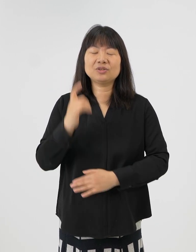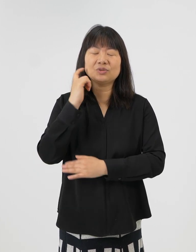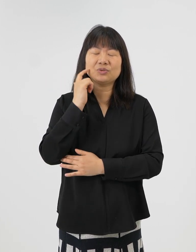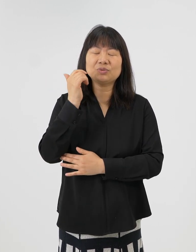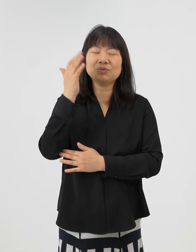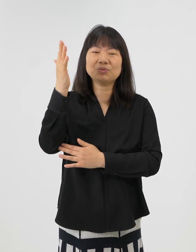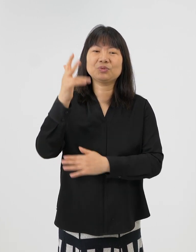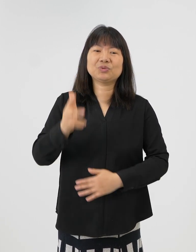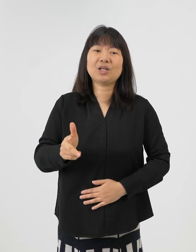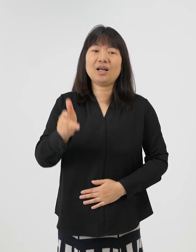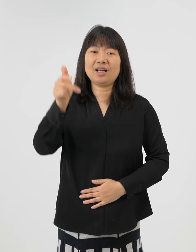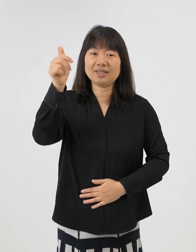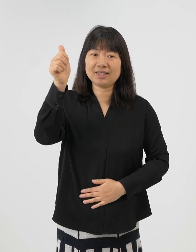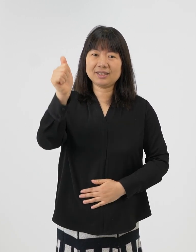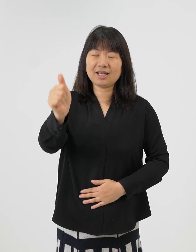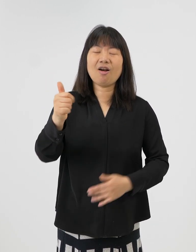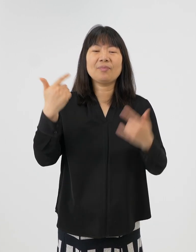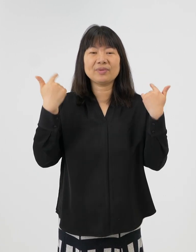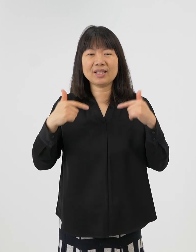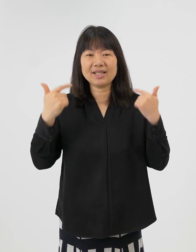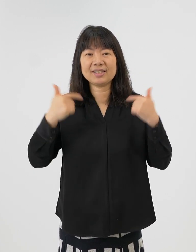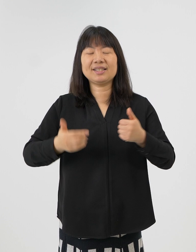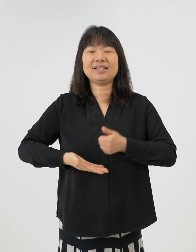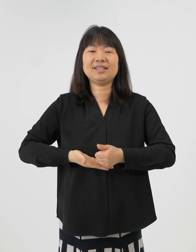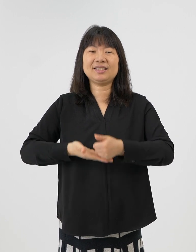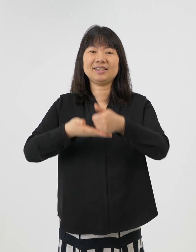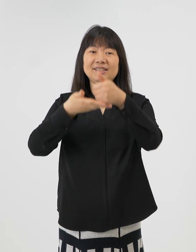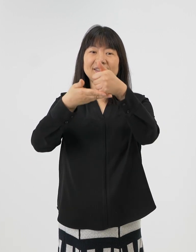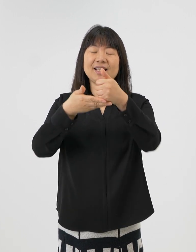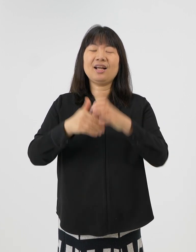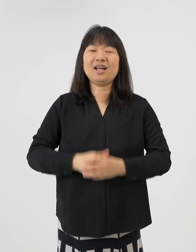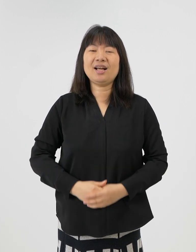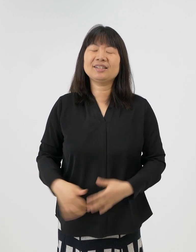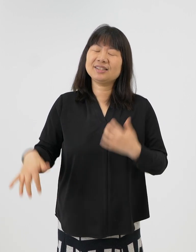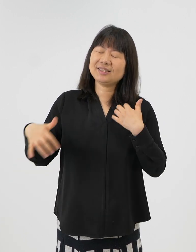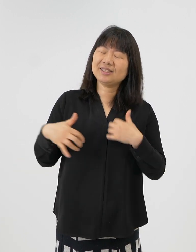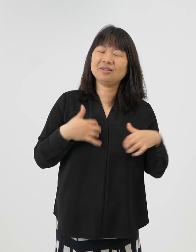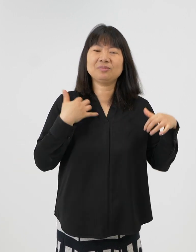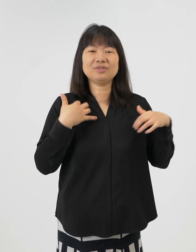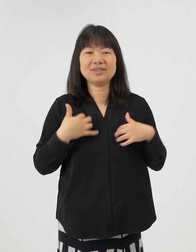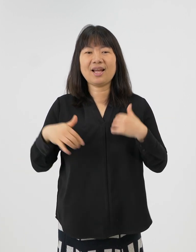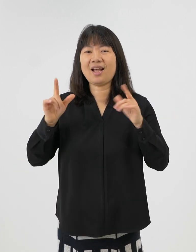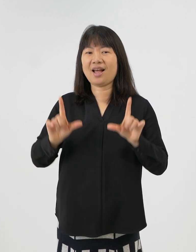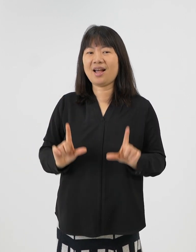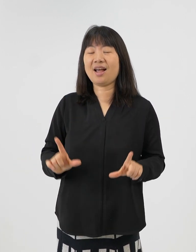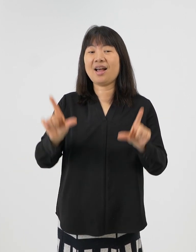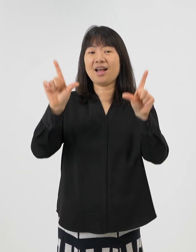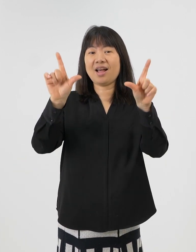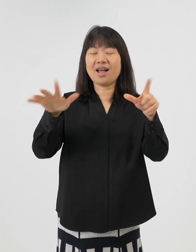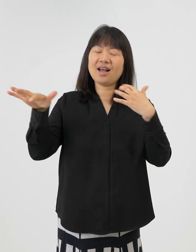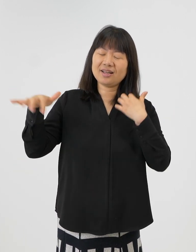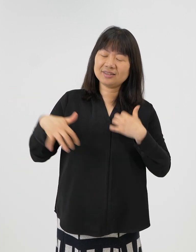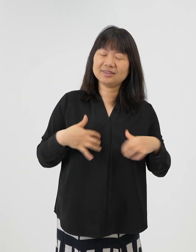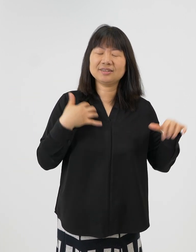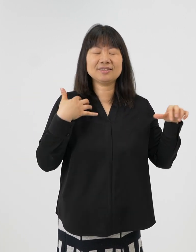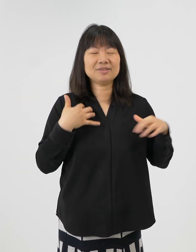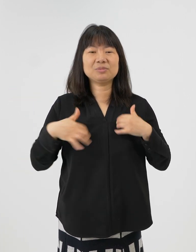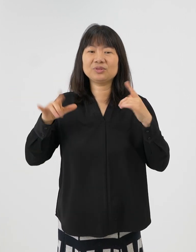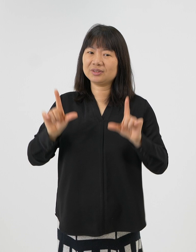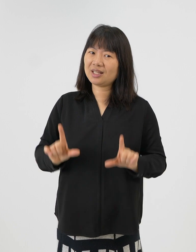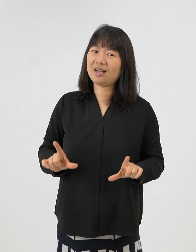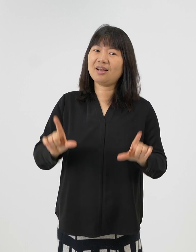영광의 주를 섬기리. 기쁜 날